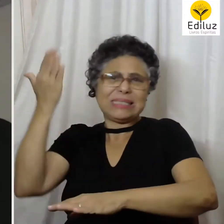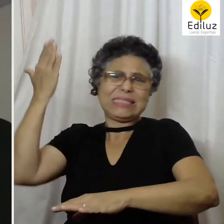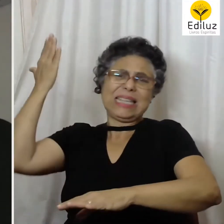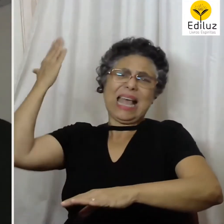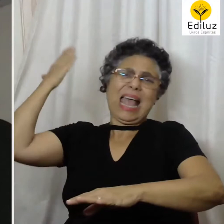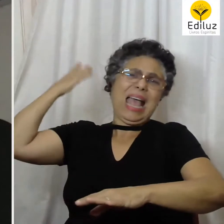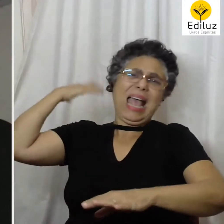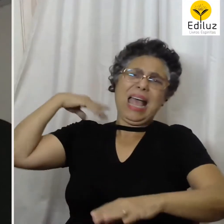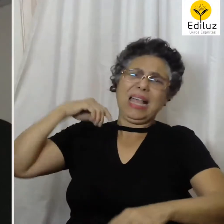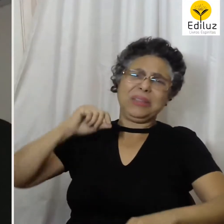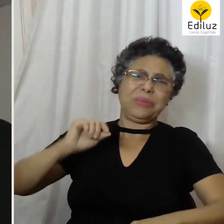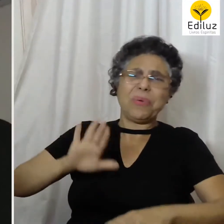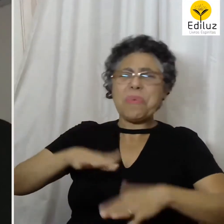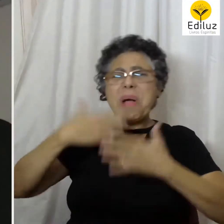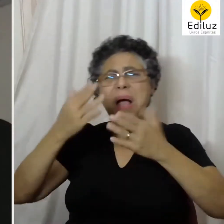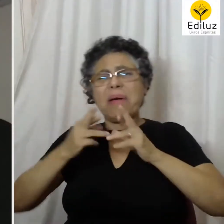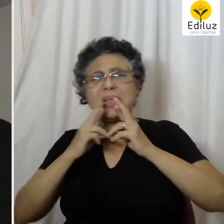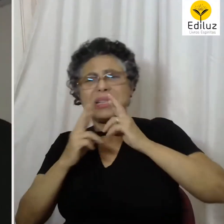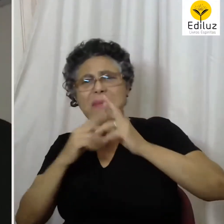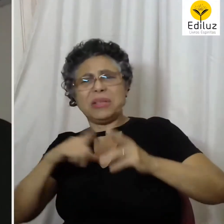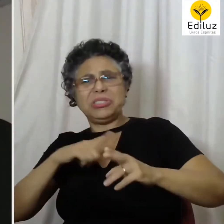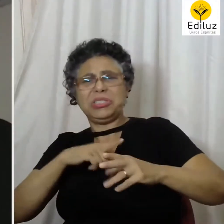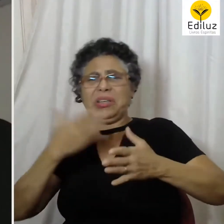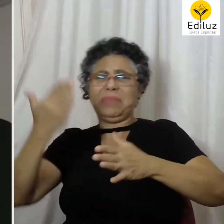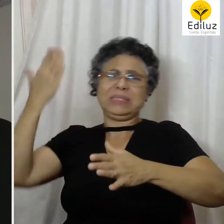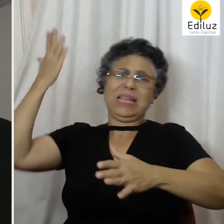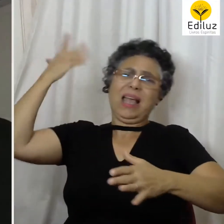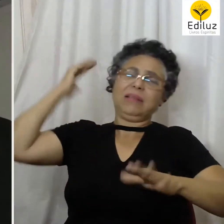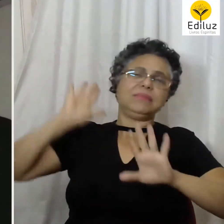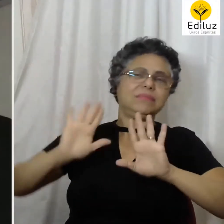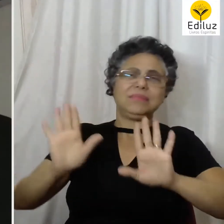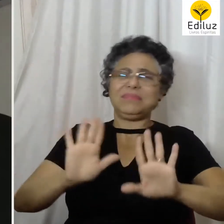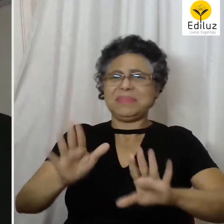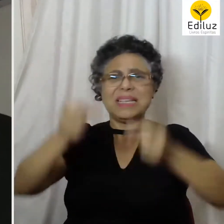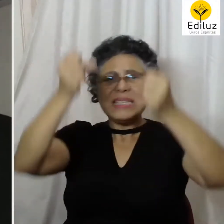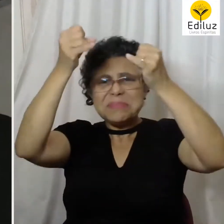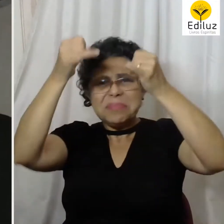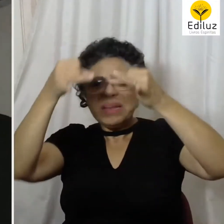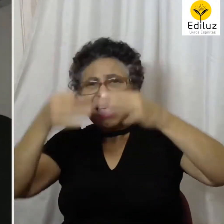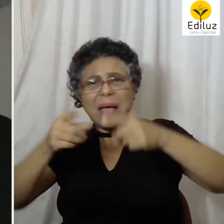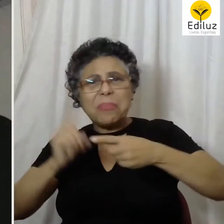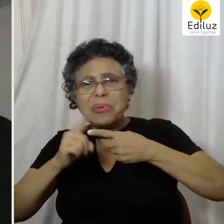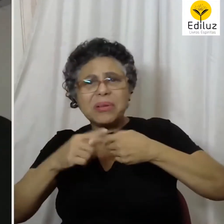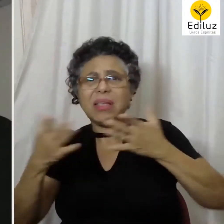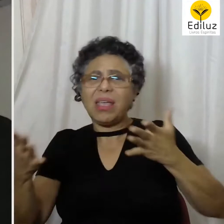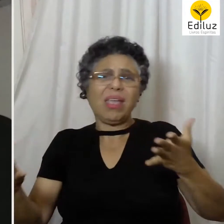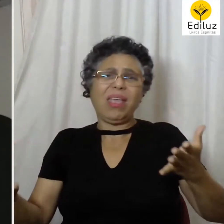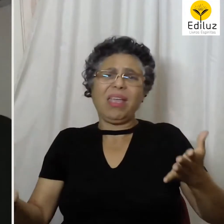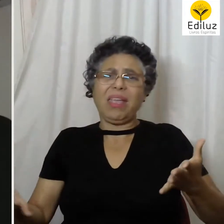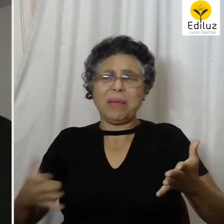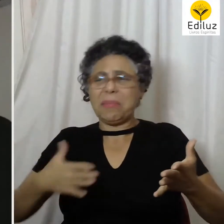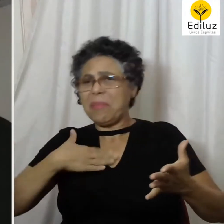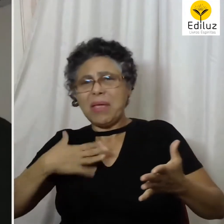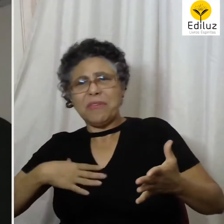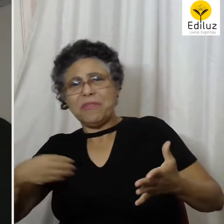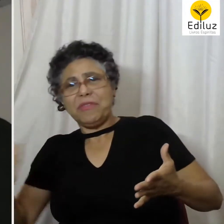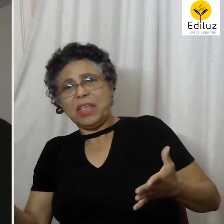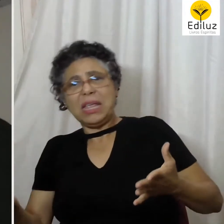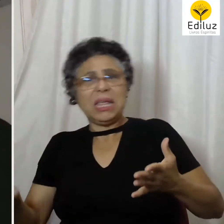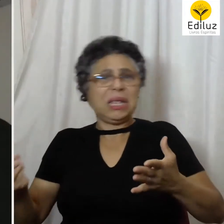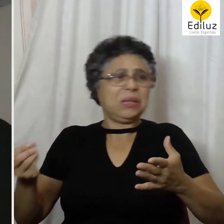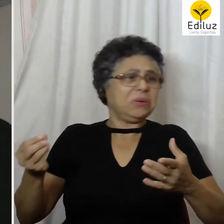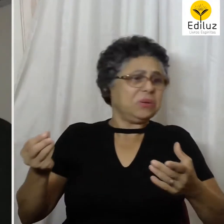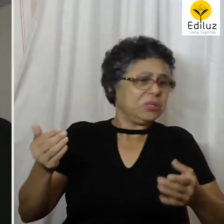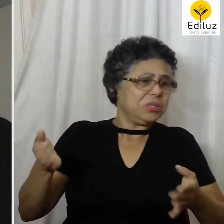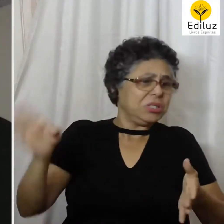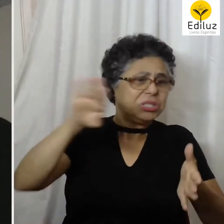que tipo de relação tivemos, para tentar explicar o porquê do meu filho comparecer ao lar